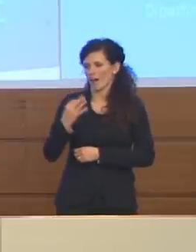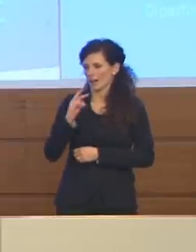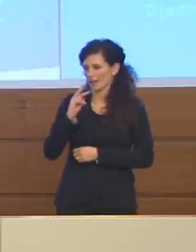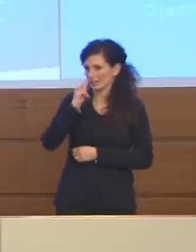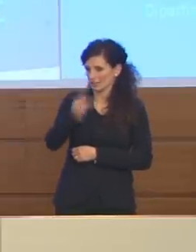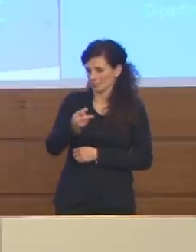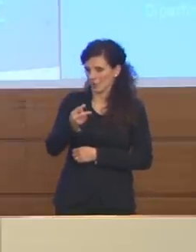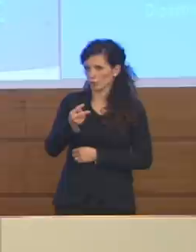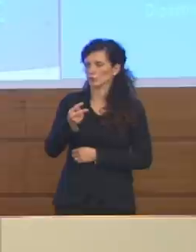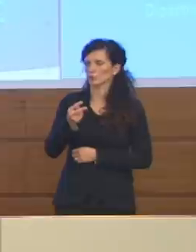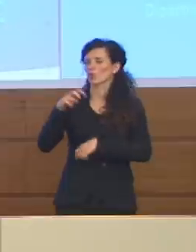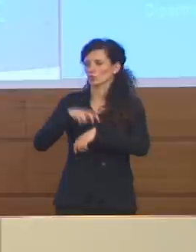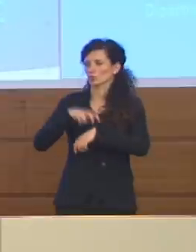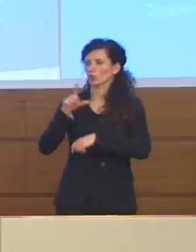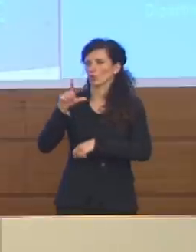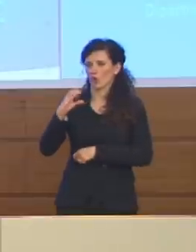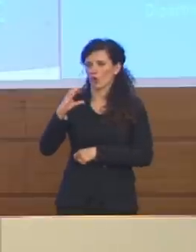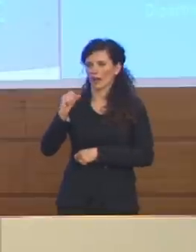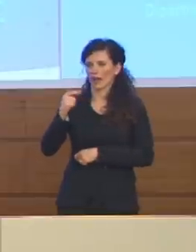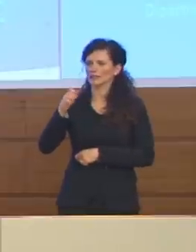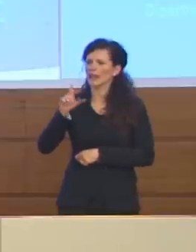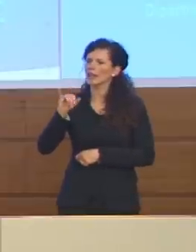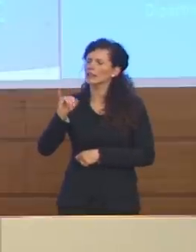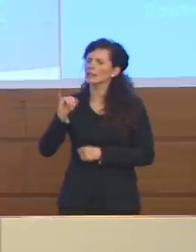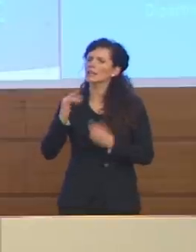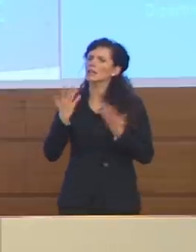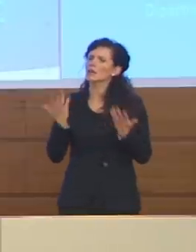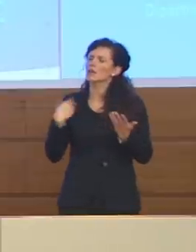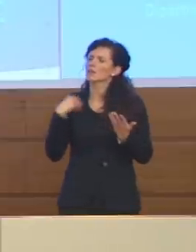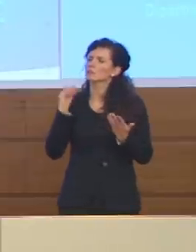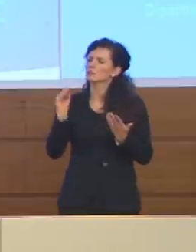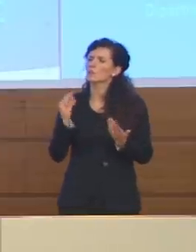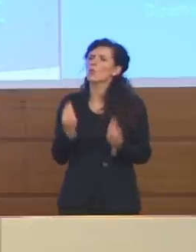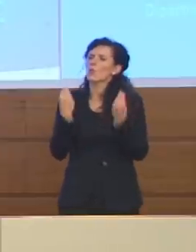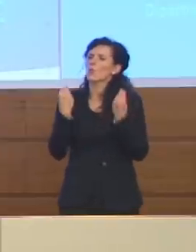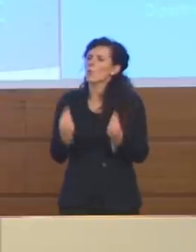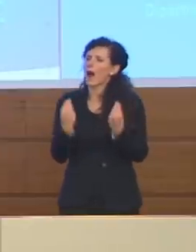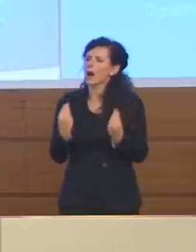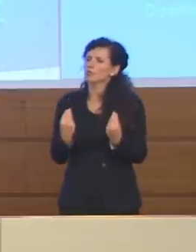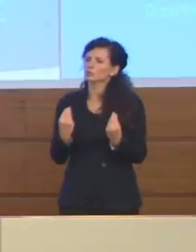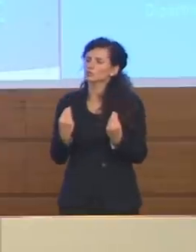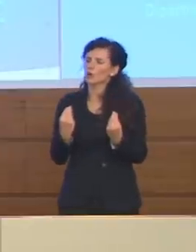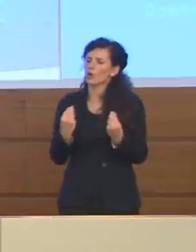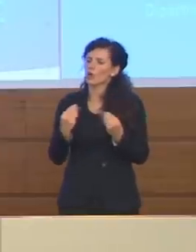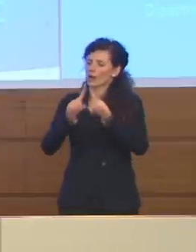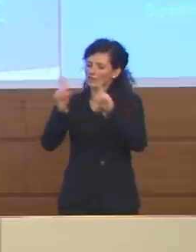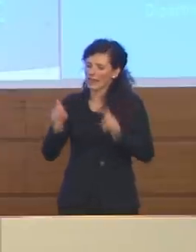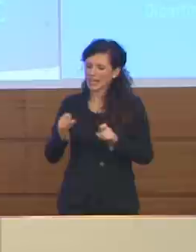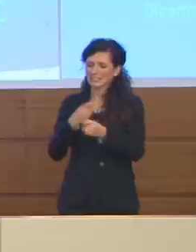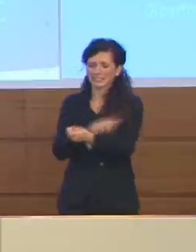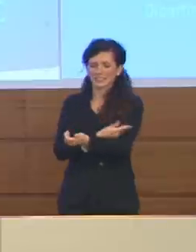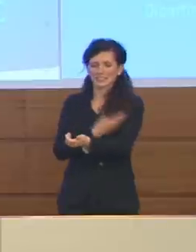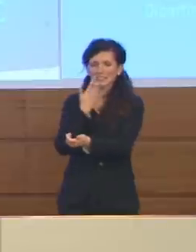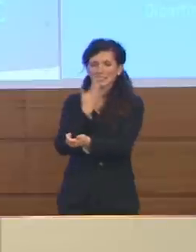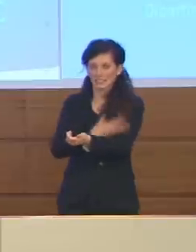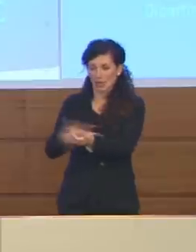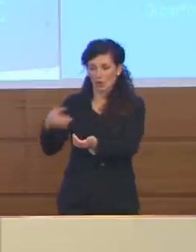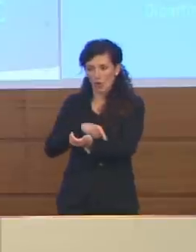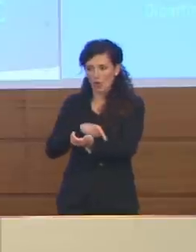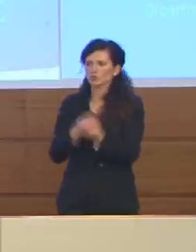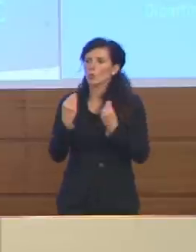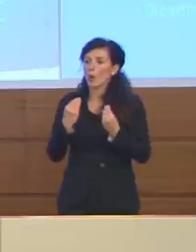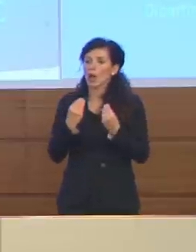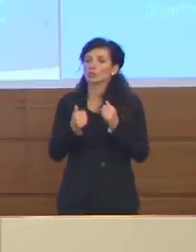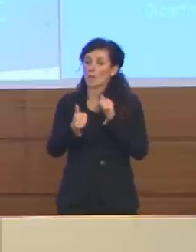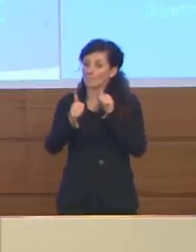dottor locatelli ma quando sarà effettuato il test sierologico prima o dopo